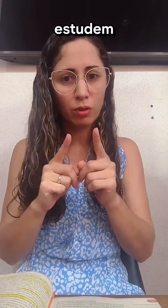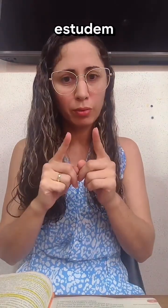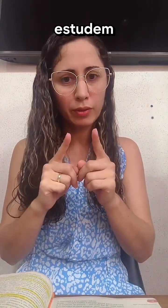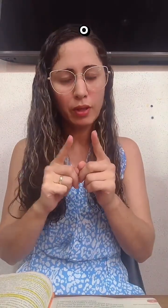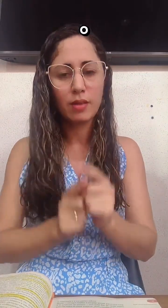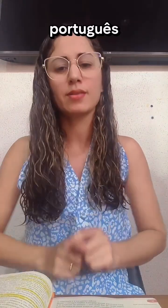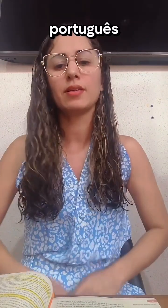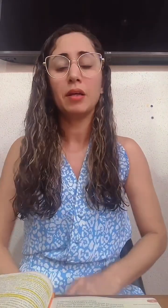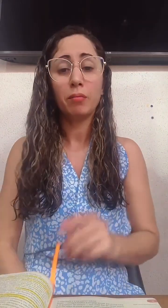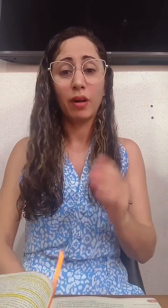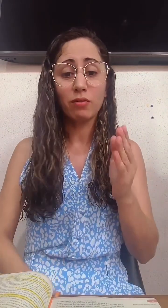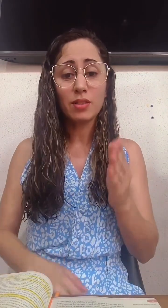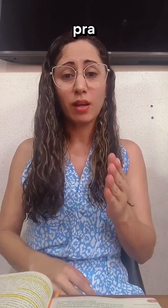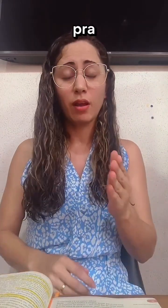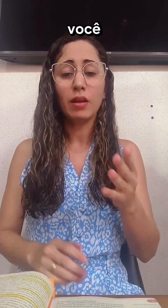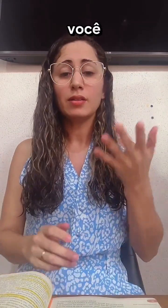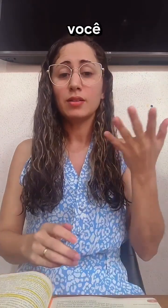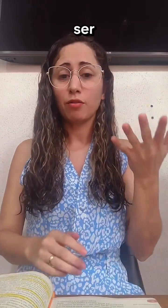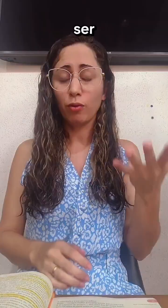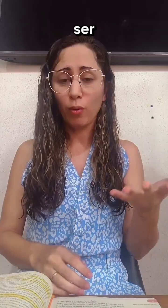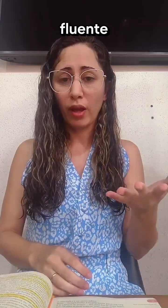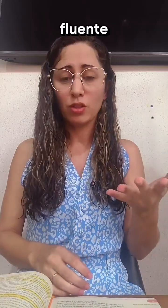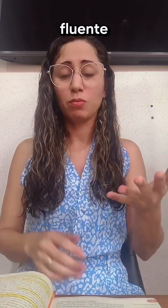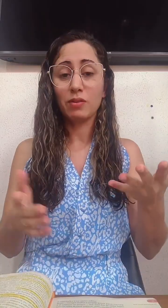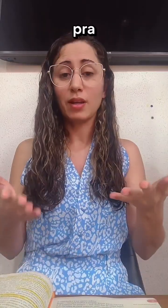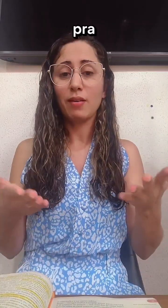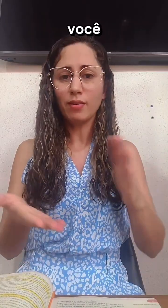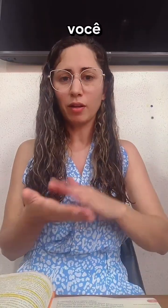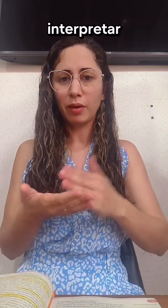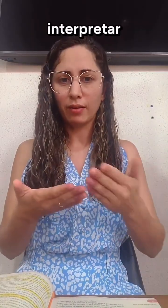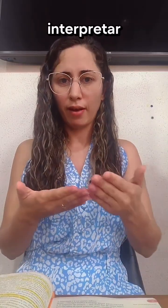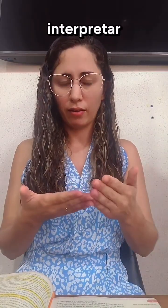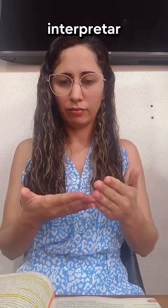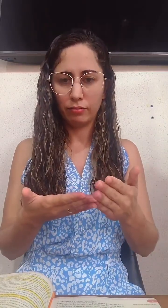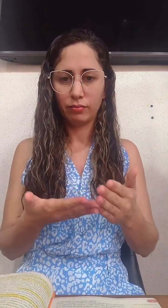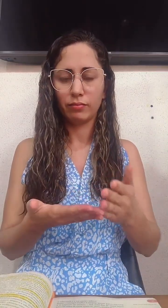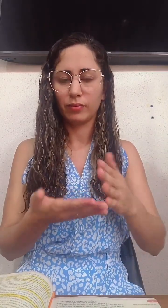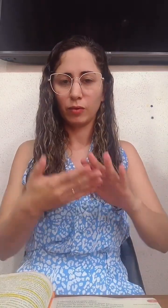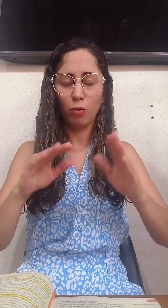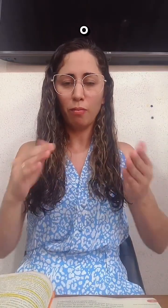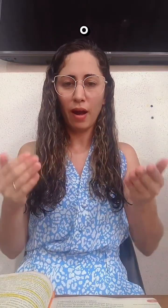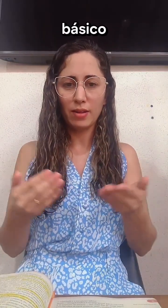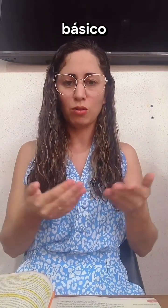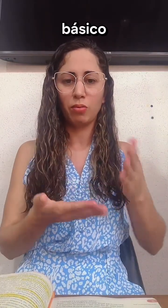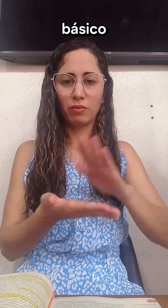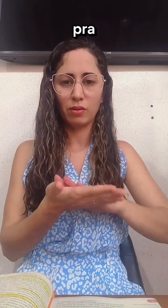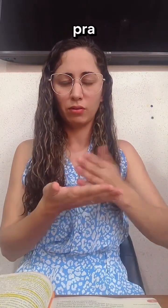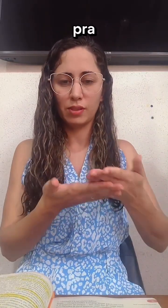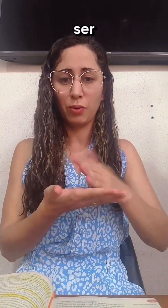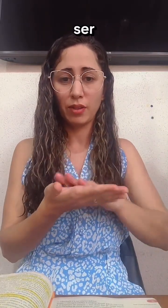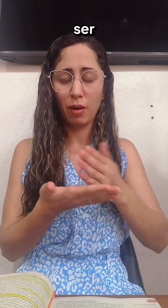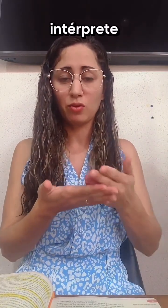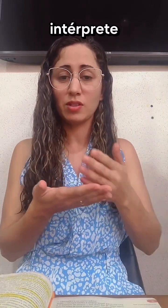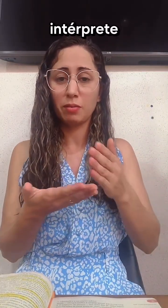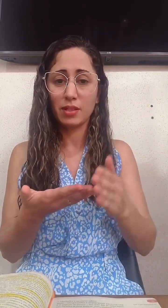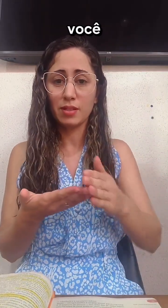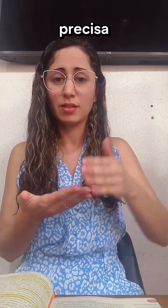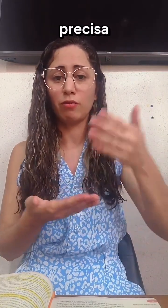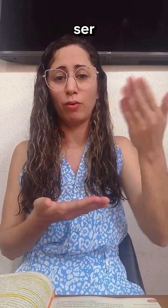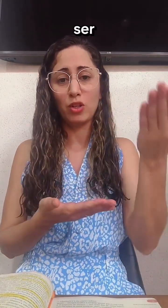o português. Para você ser fluente, para você interpretar, o básico para ser um intérprete, você precisa ser fluente